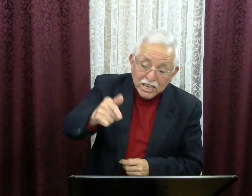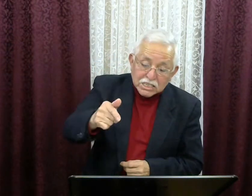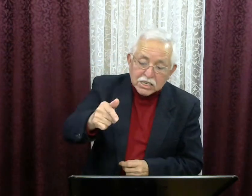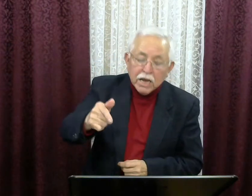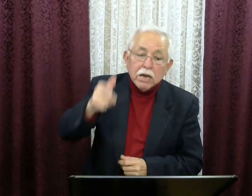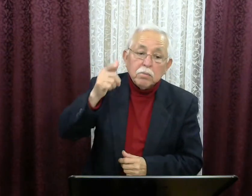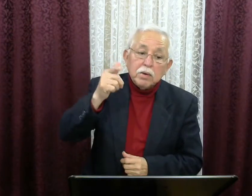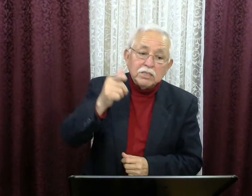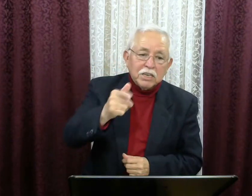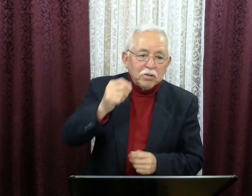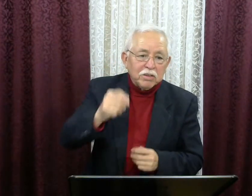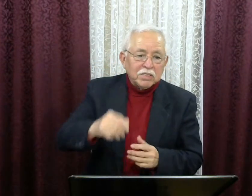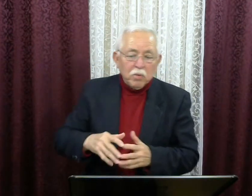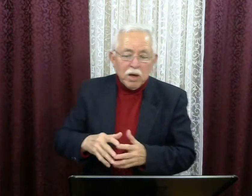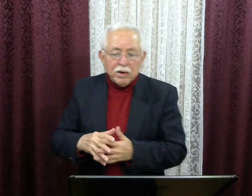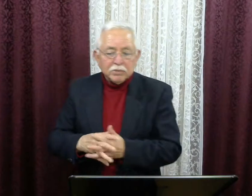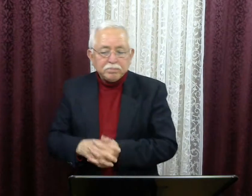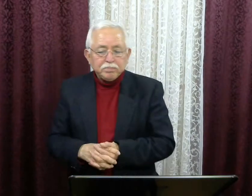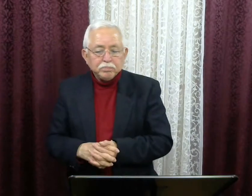dice versículo 19.